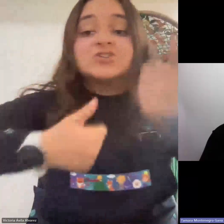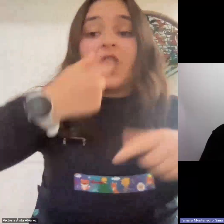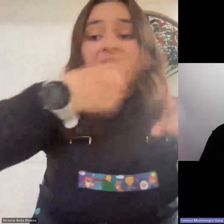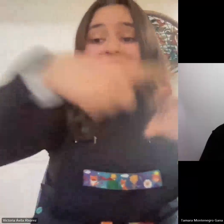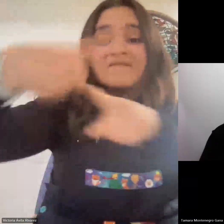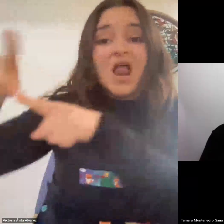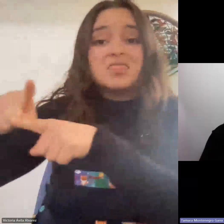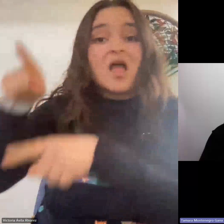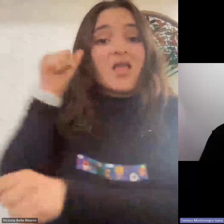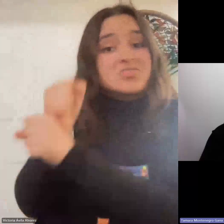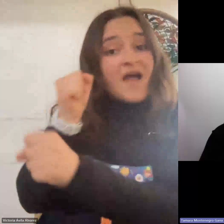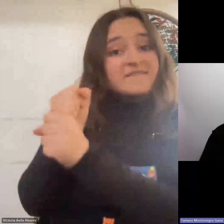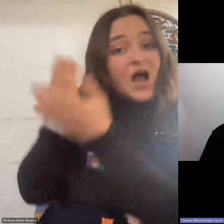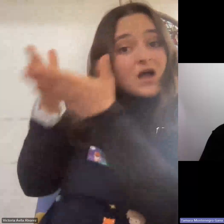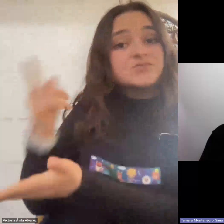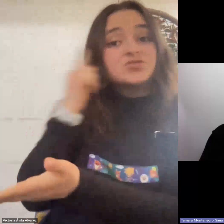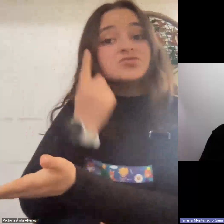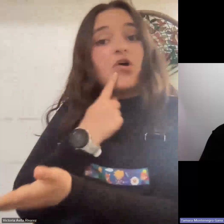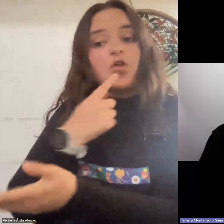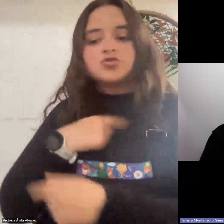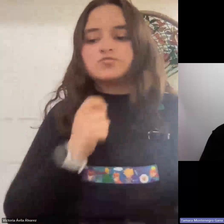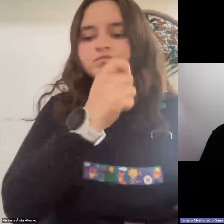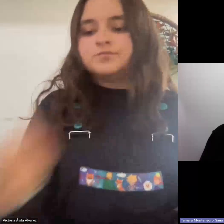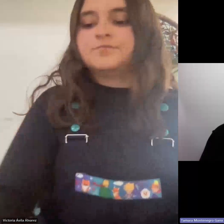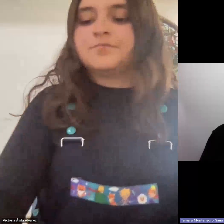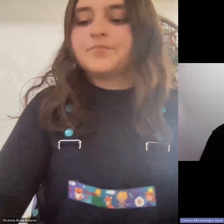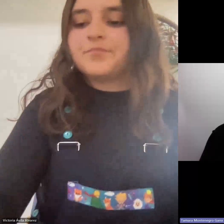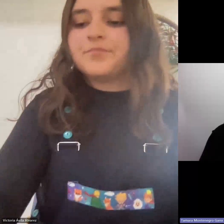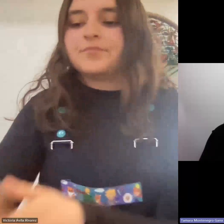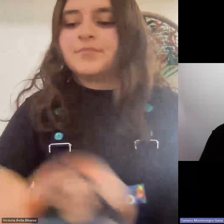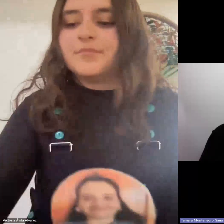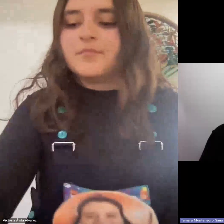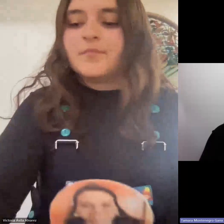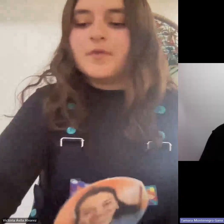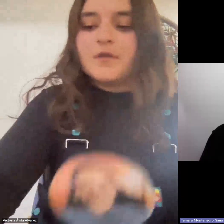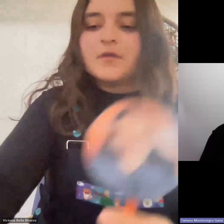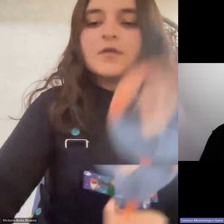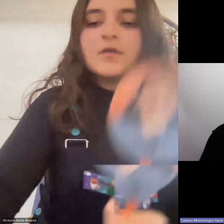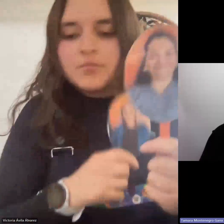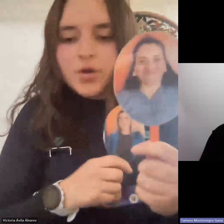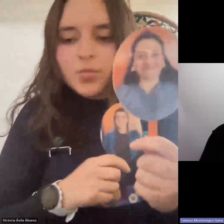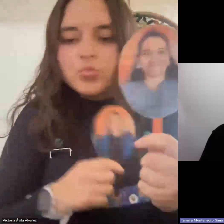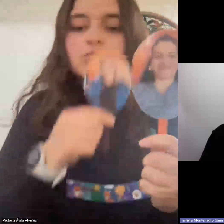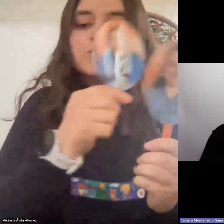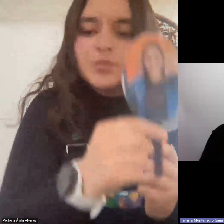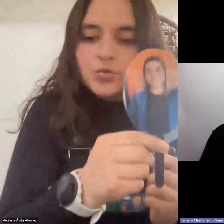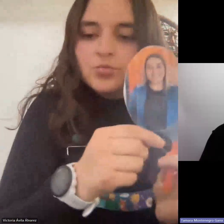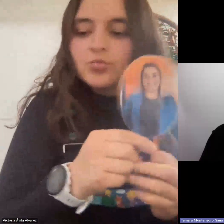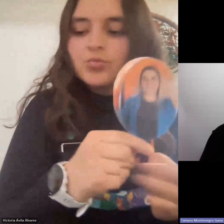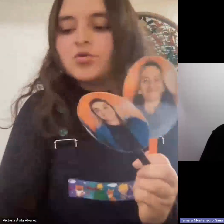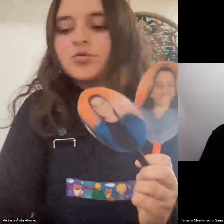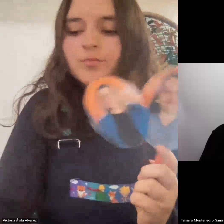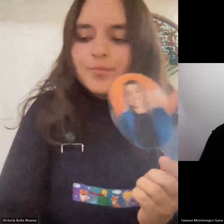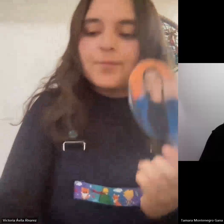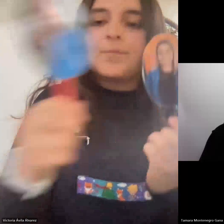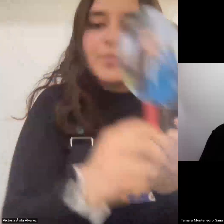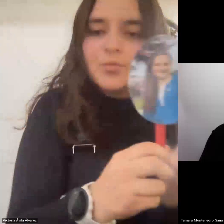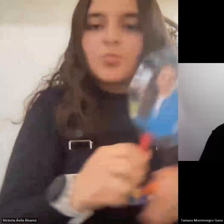foto. Es para los profesionales, los distintos profesionales que trabajan. Entonces, así el alumno puede mostrarnos